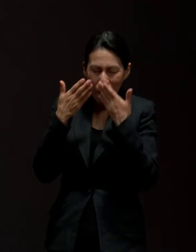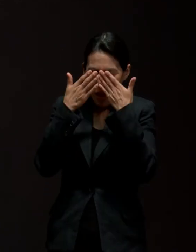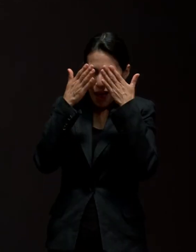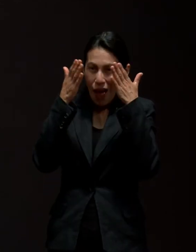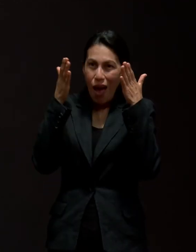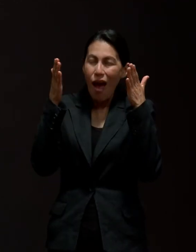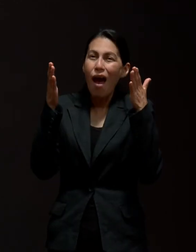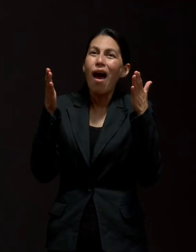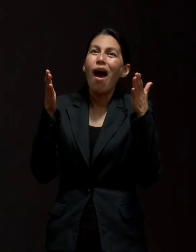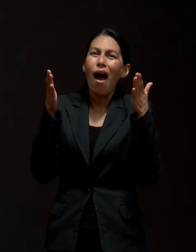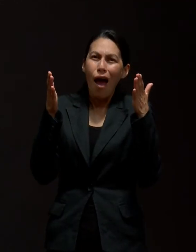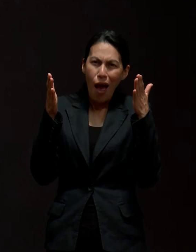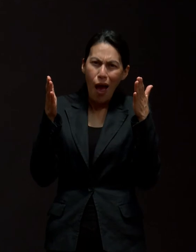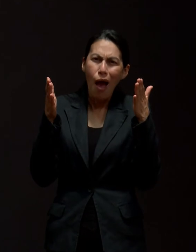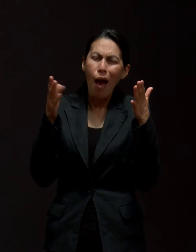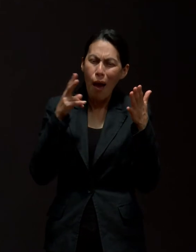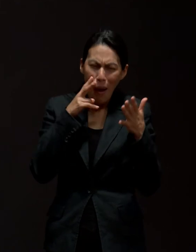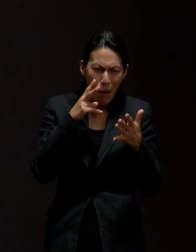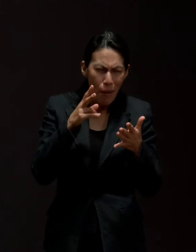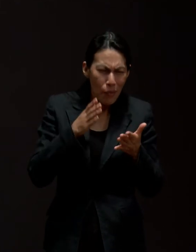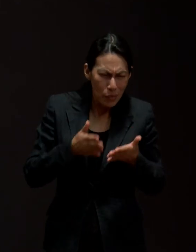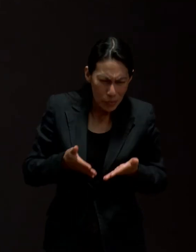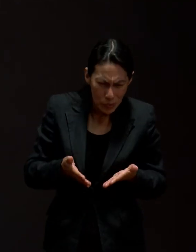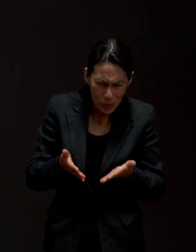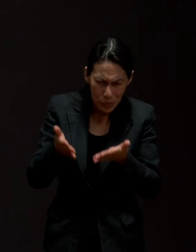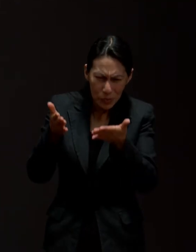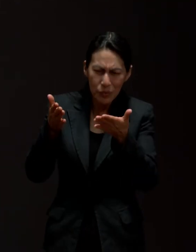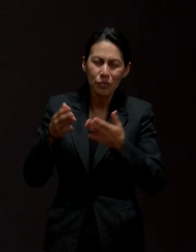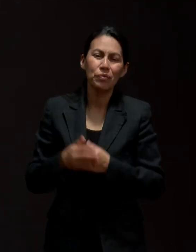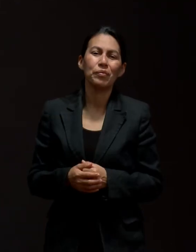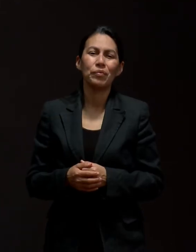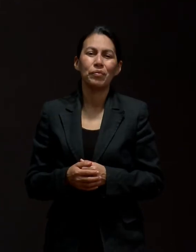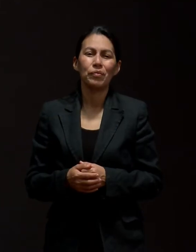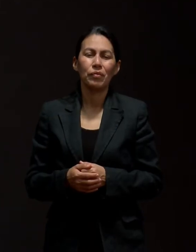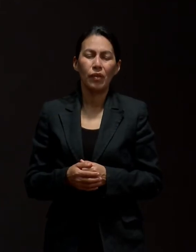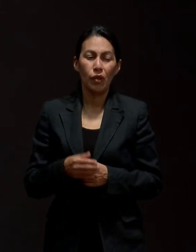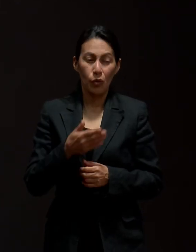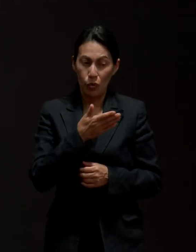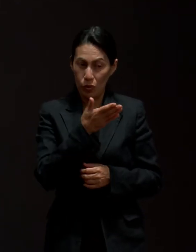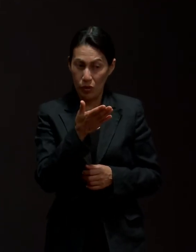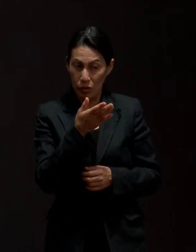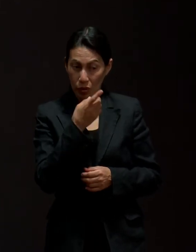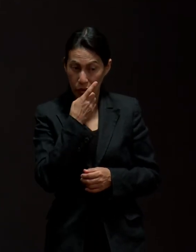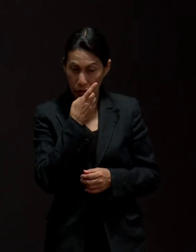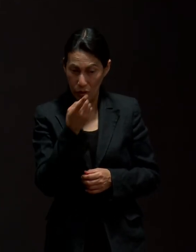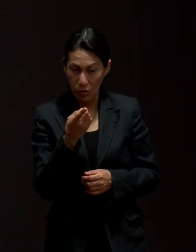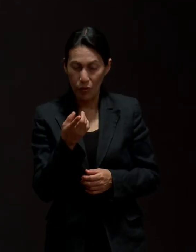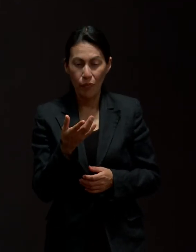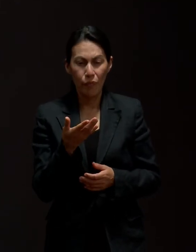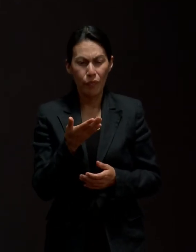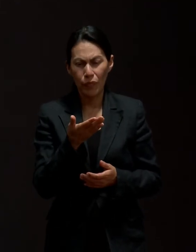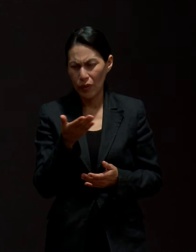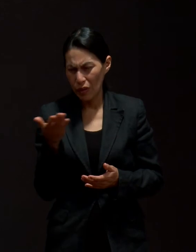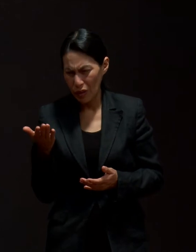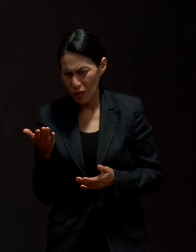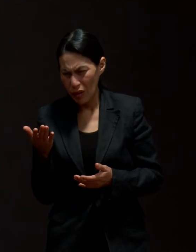adversas, ante crisis, que realmente sobrevendrán, como usted dijo,